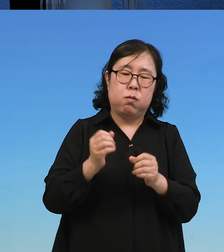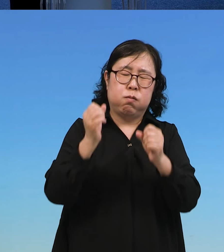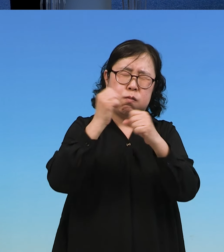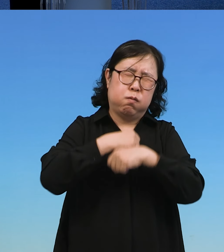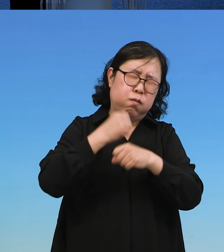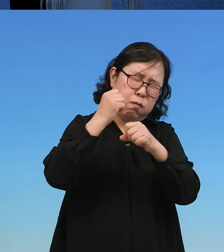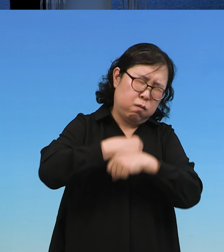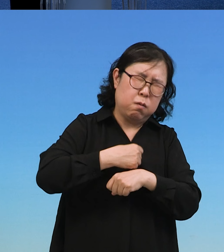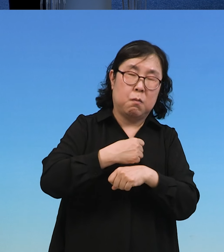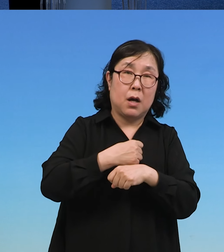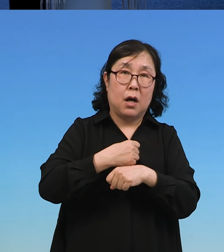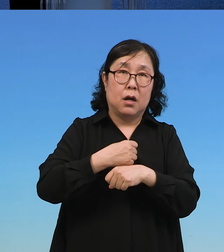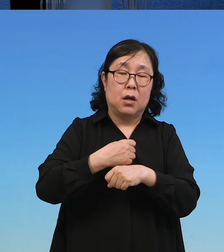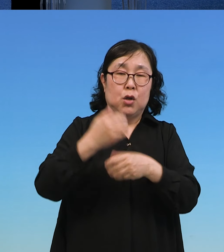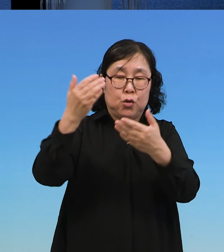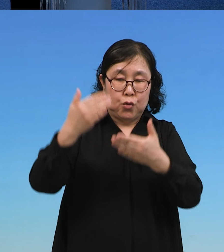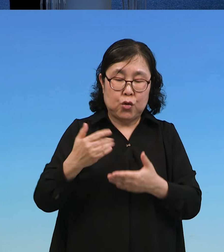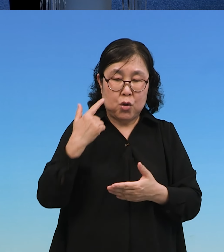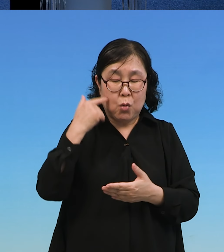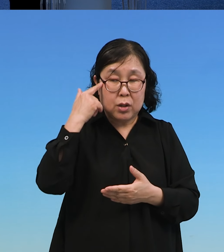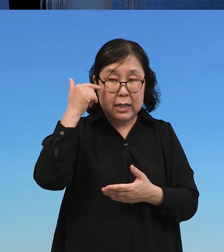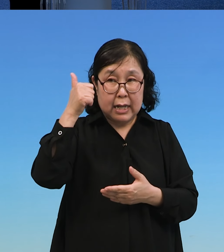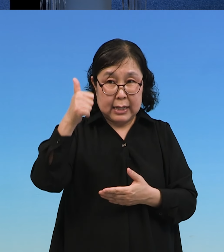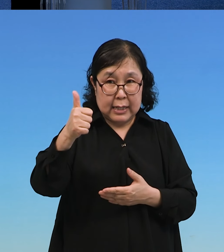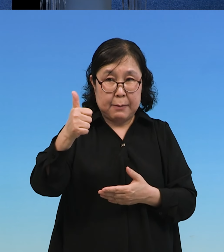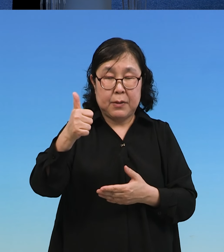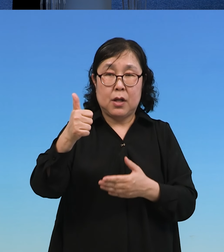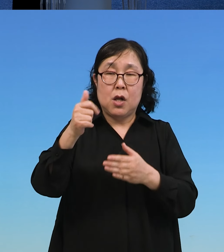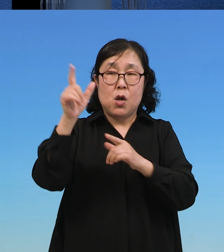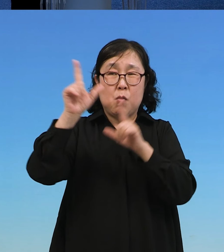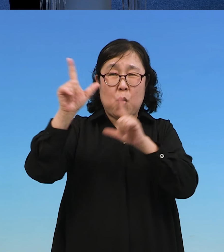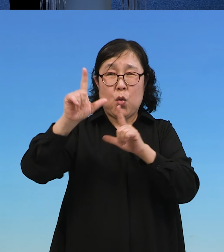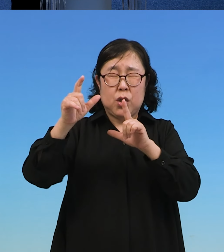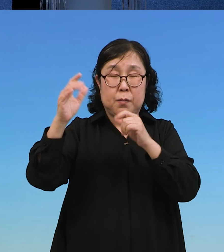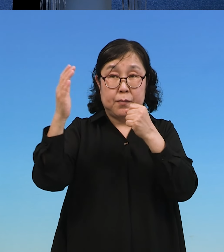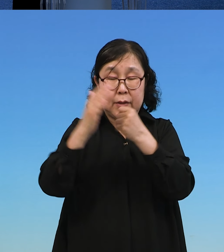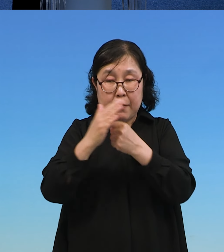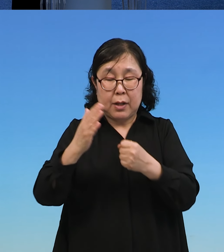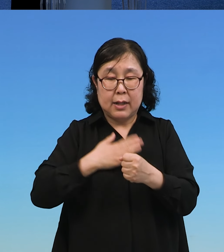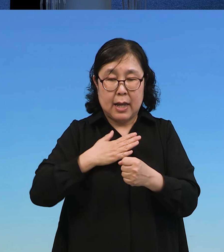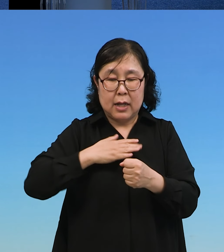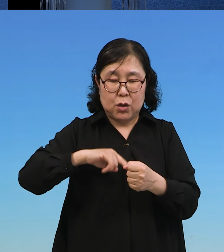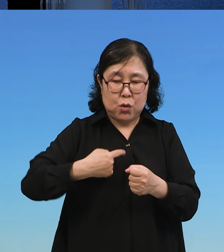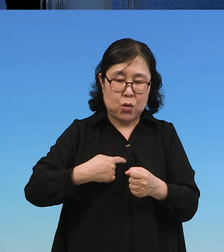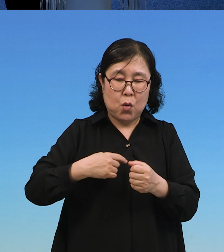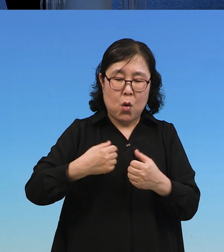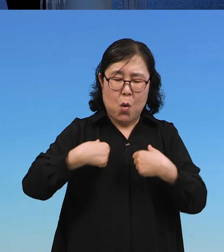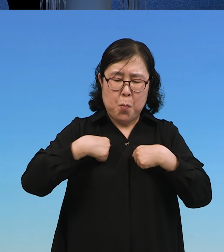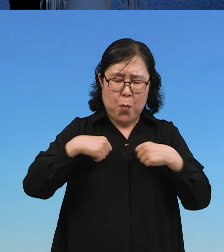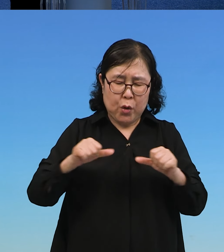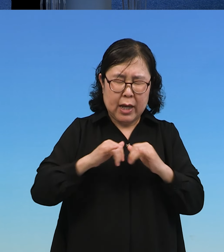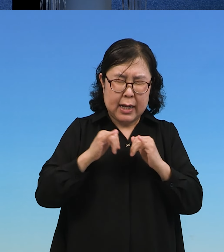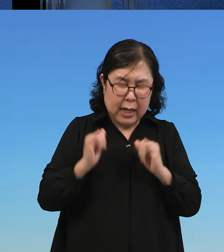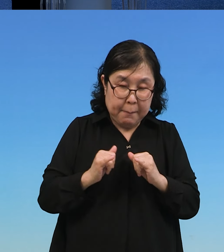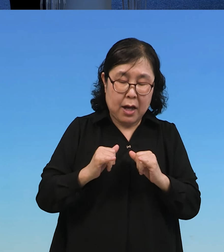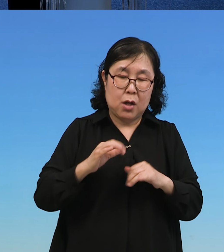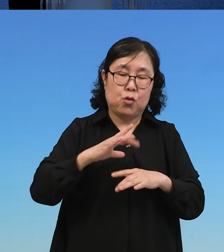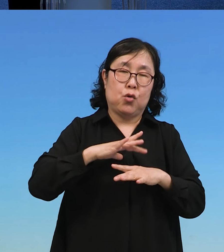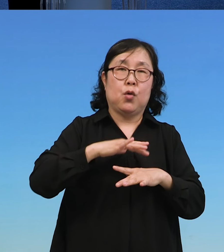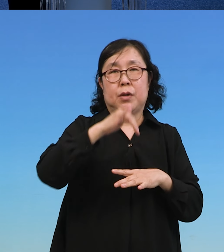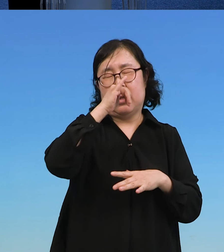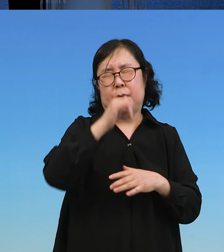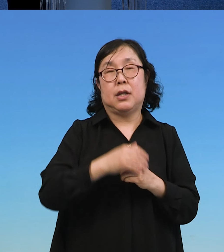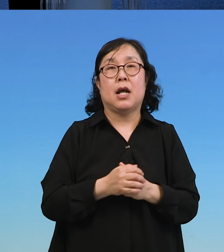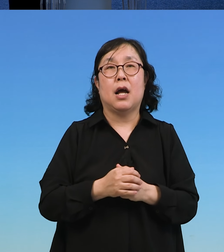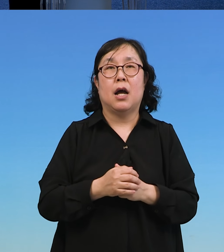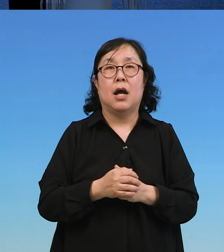내가 너무 신앙생활을 유난스럽게 하나 회의감이 들까봐 무섭습니다. 그러니까 목사님,